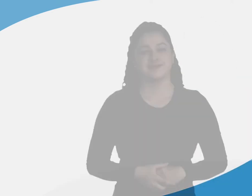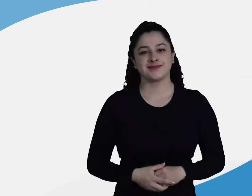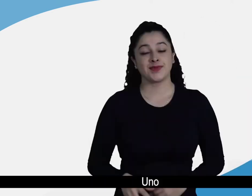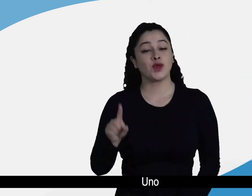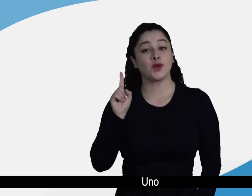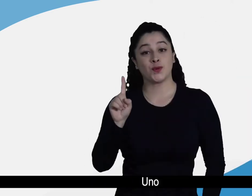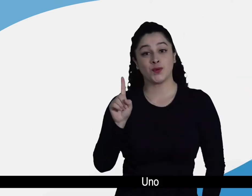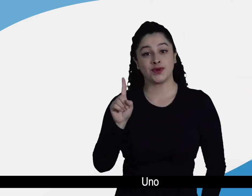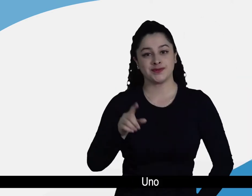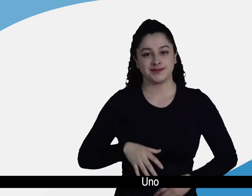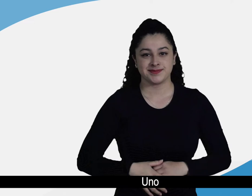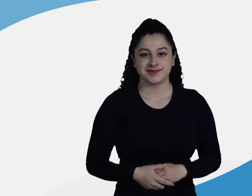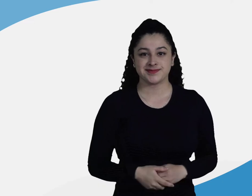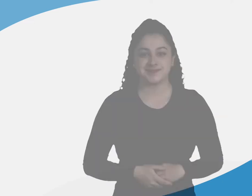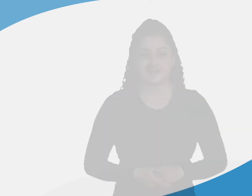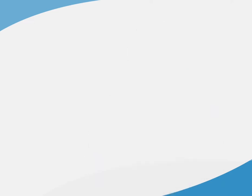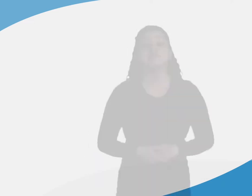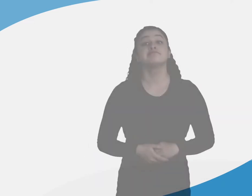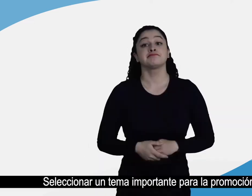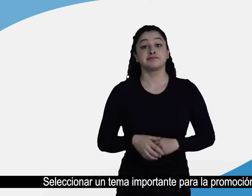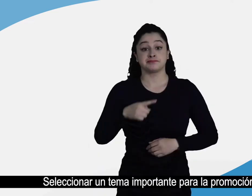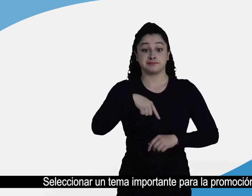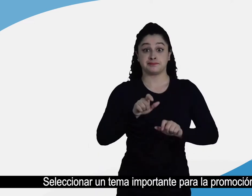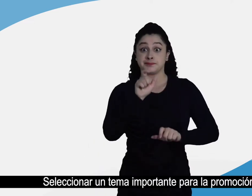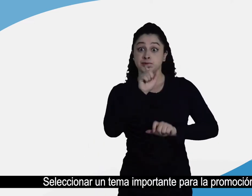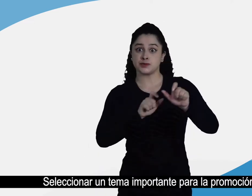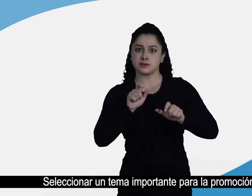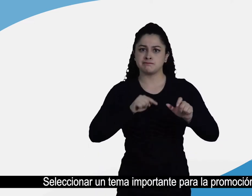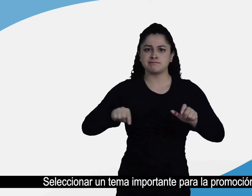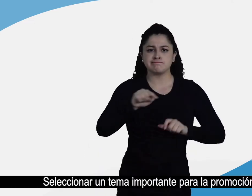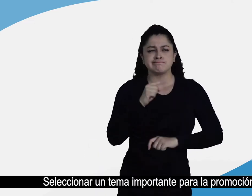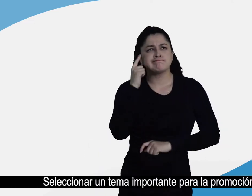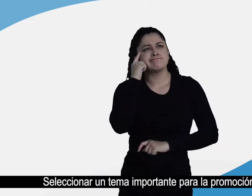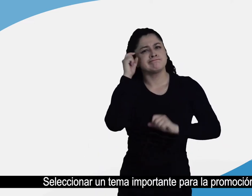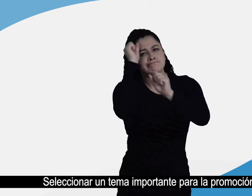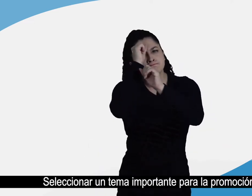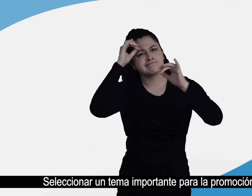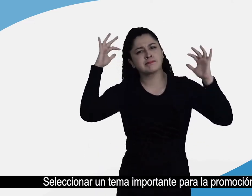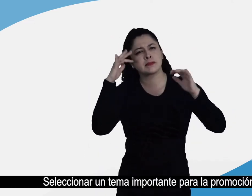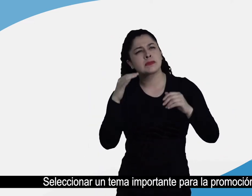1. Seleccionar un tema importante para la promoción.